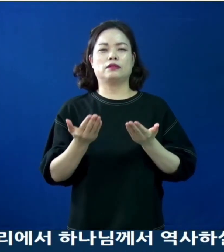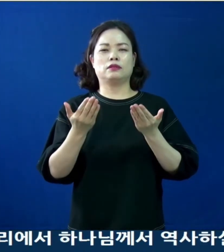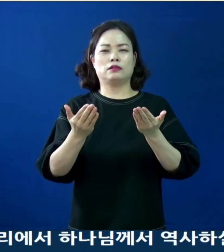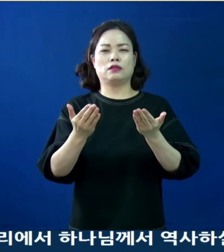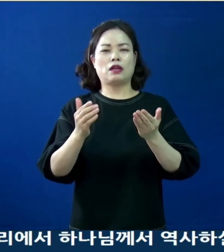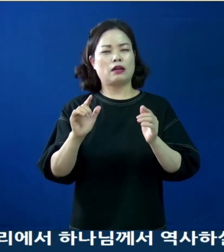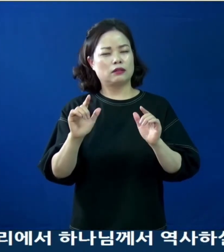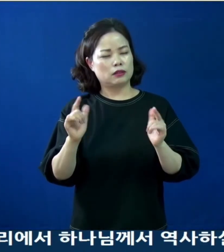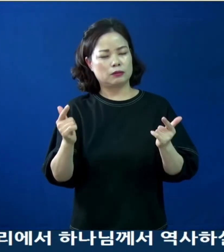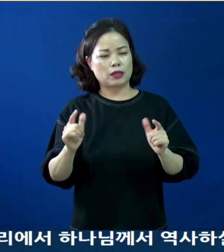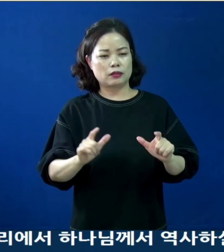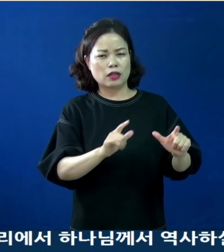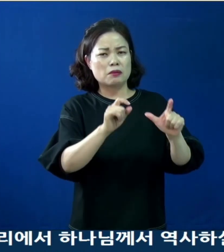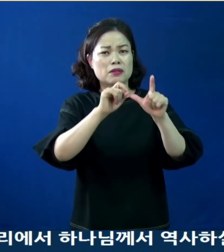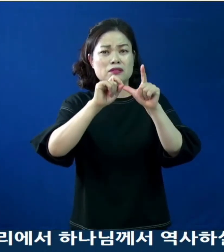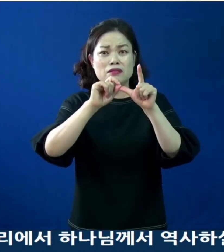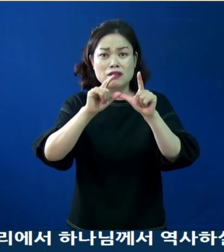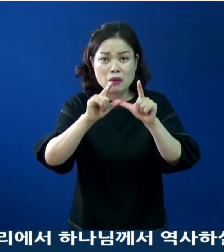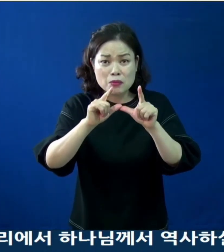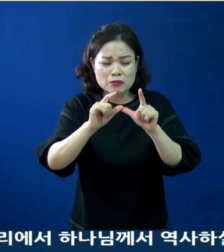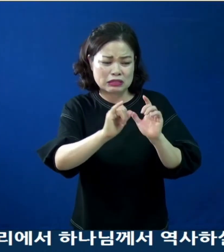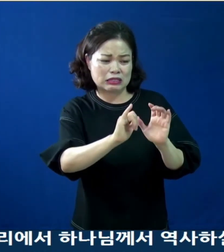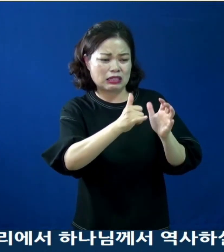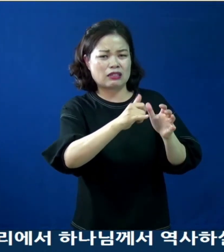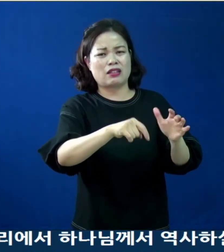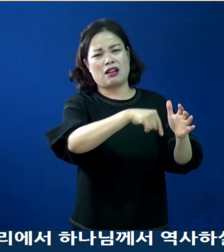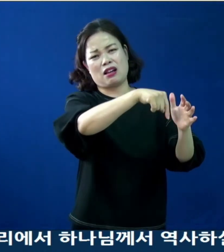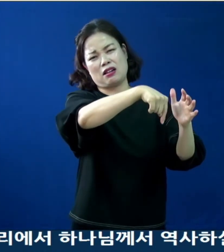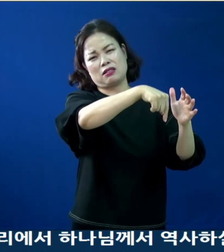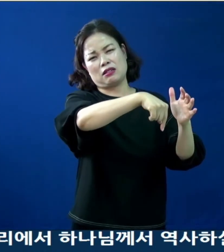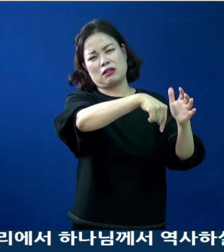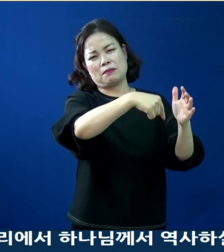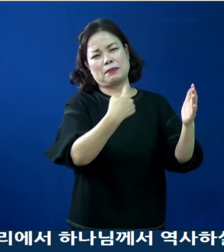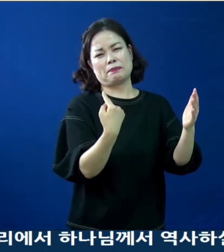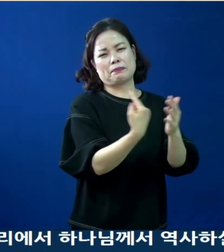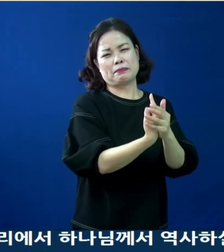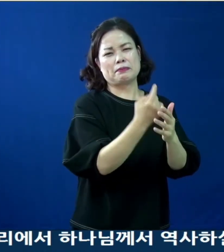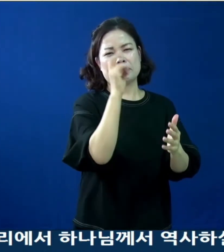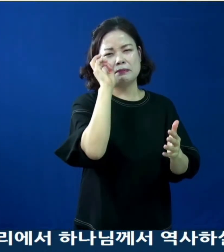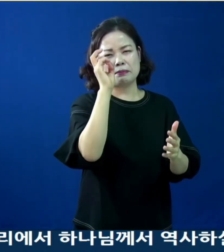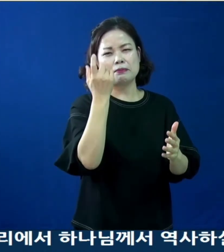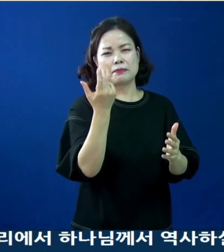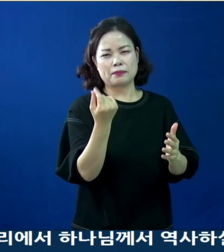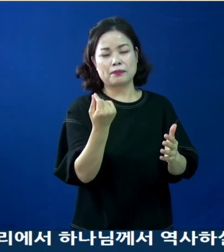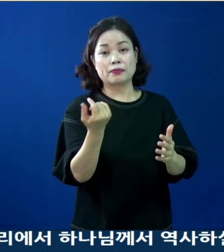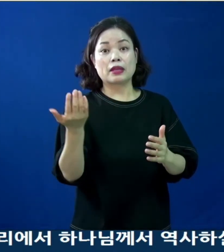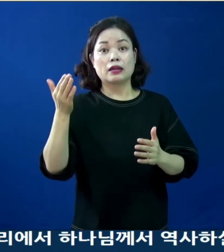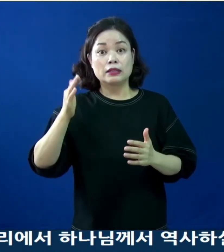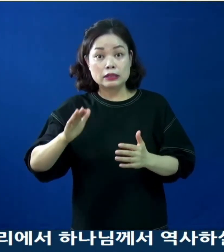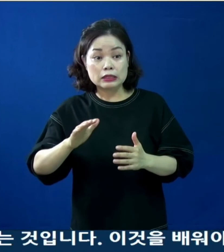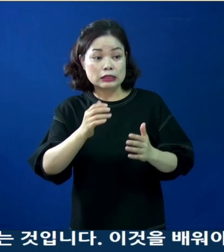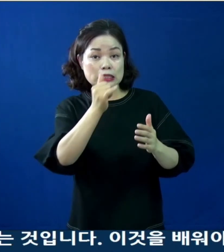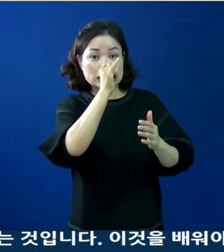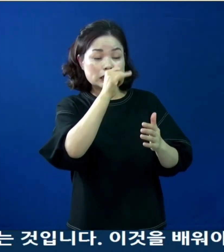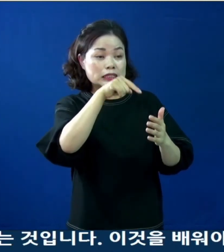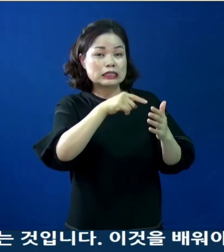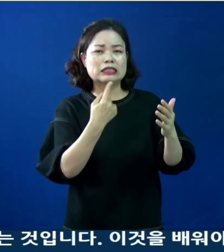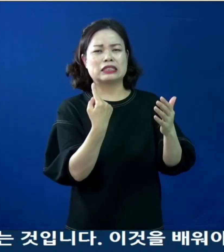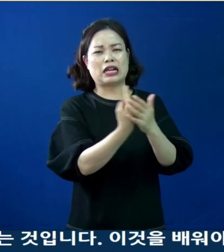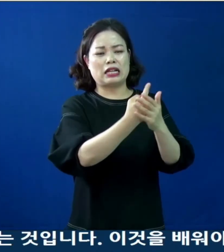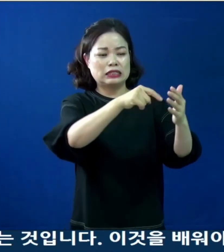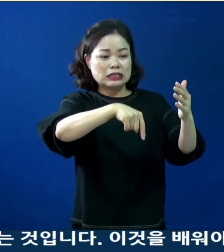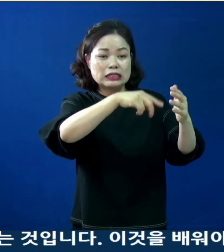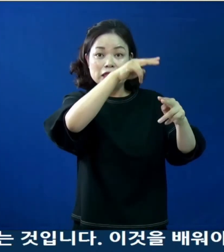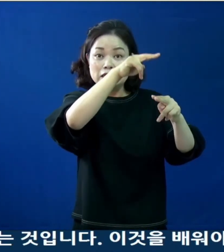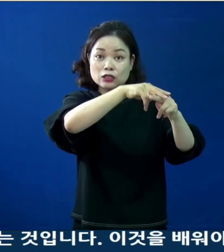어쩌면 우리의 삶의 대부분은 세상살이 속에 있는지 모르겠습니다. 그래도 그 있는 자리 속에, 그